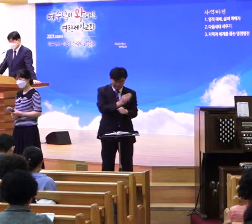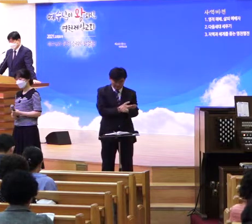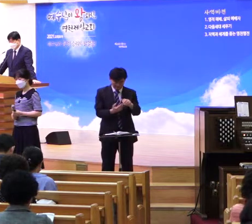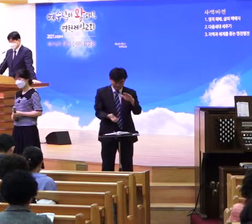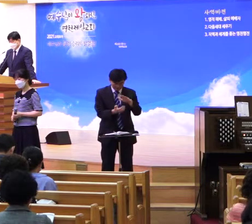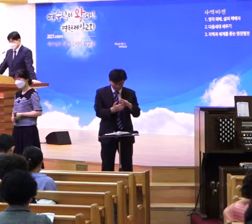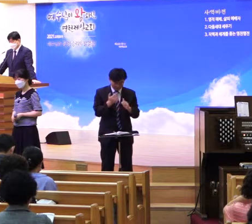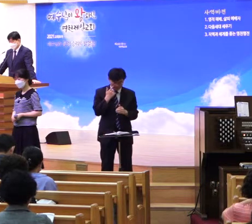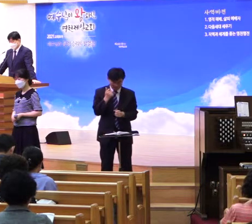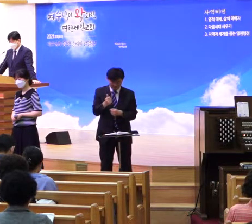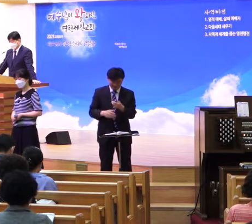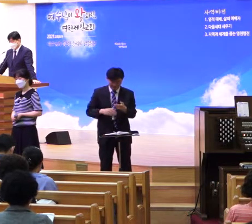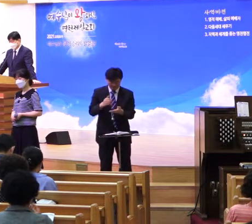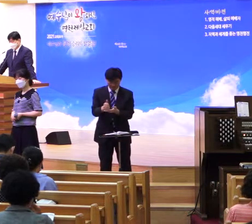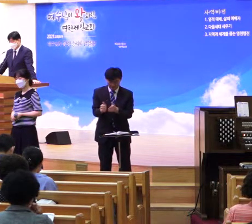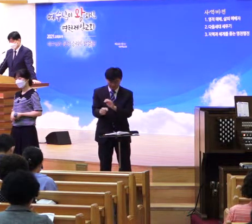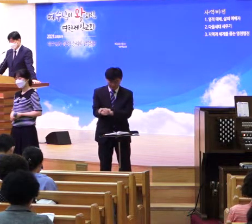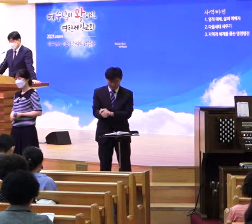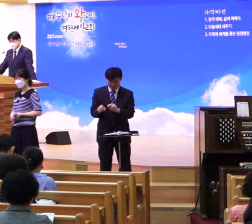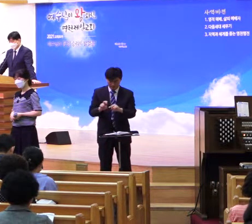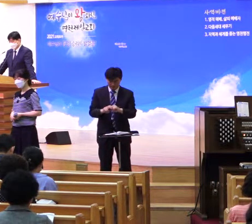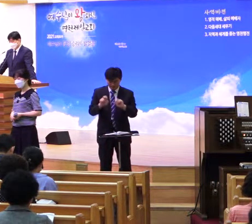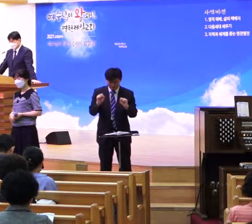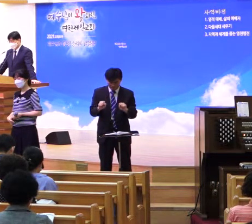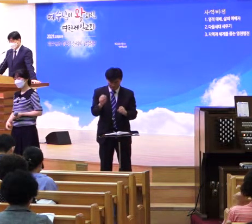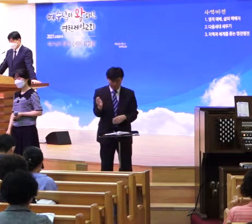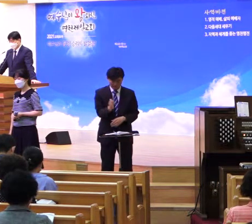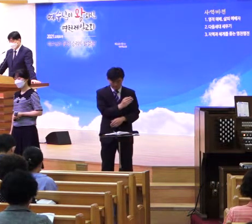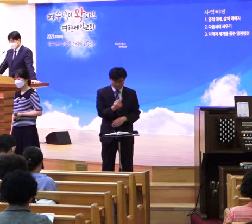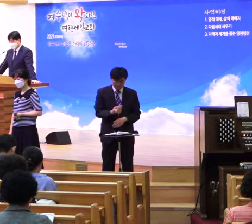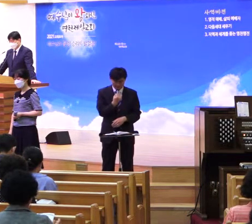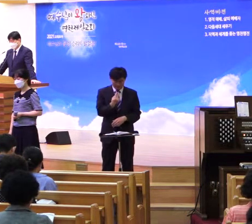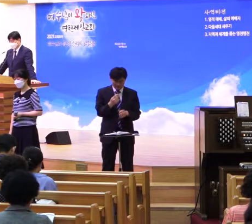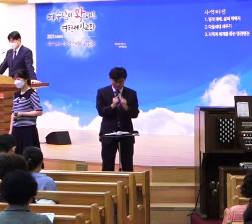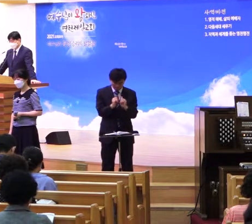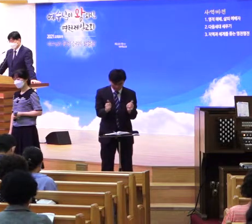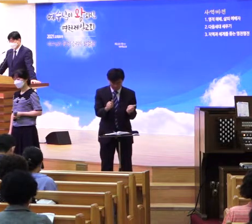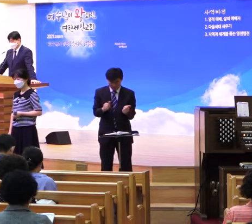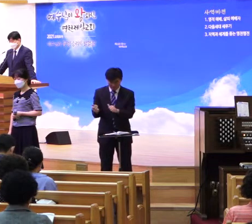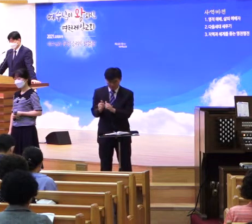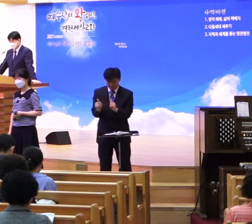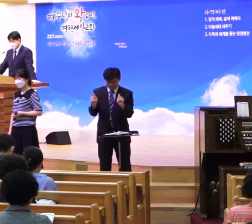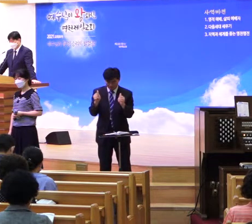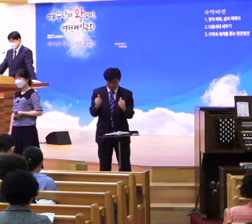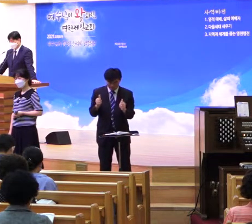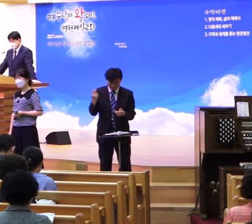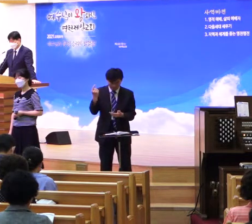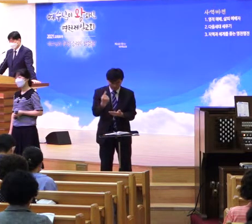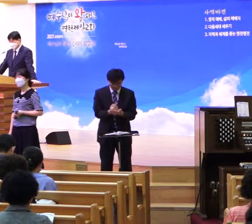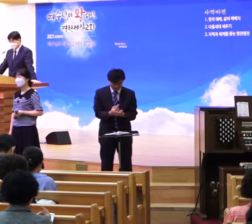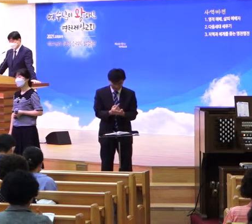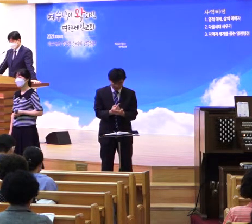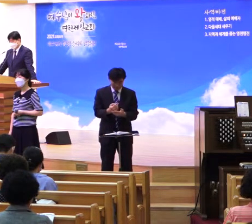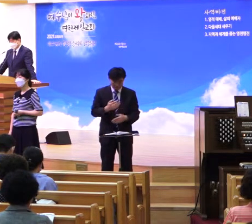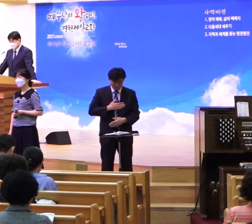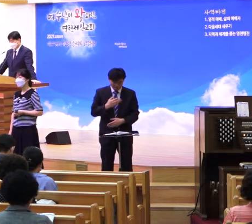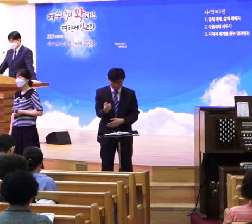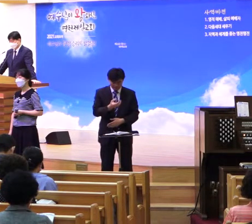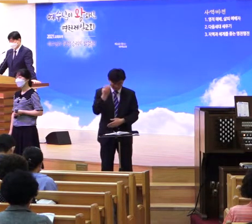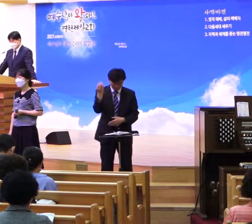아버지 하나님 우편에 앉아 계시다가 거기부터 살아있는 자와 죽은 자를 심판하러 오십니다.